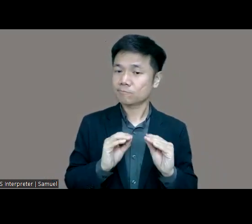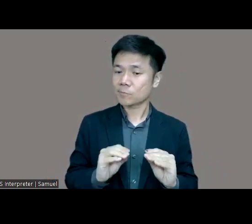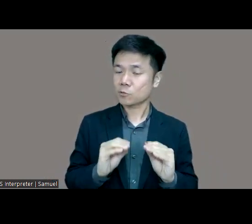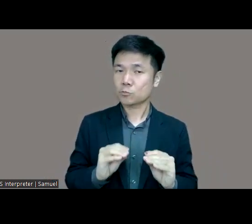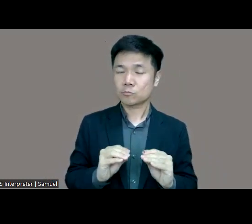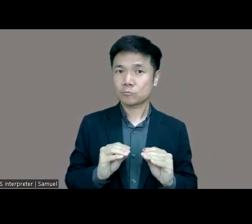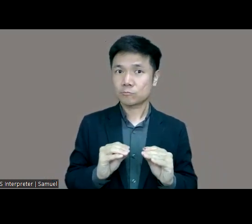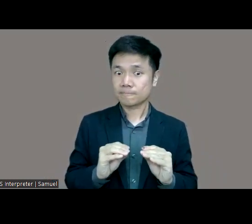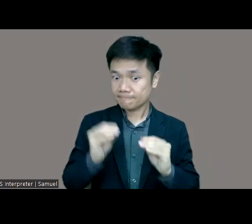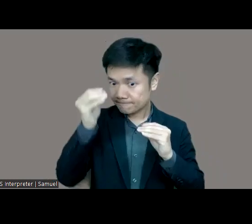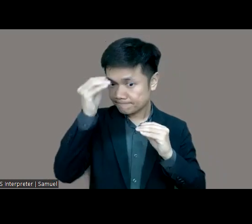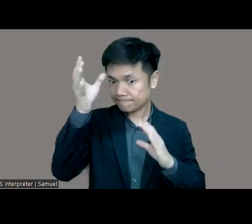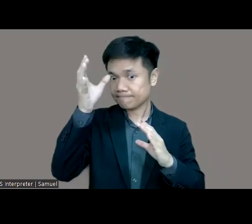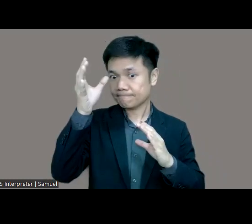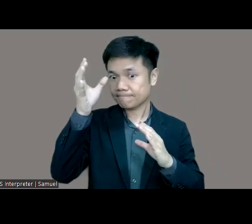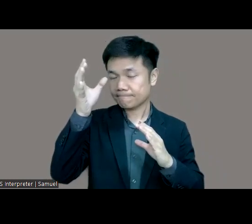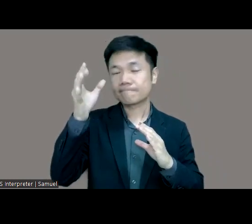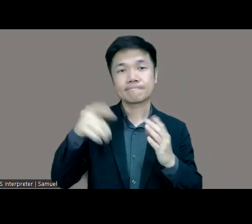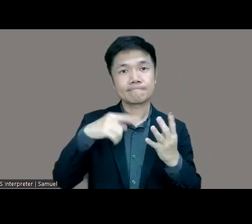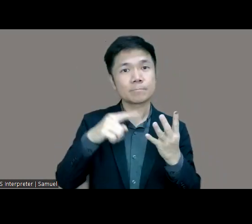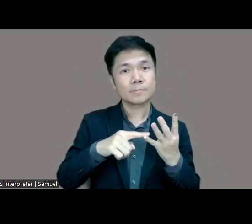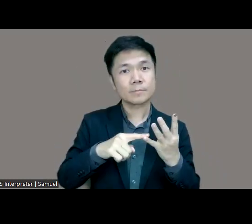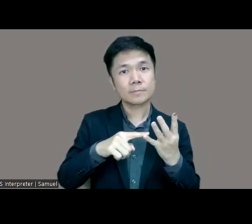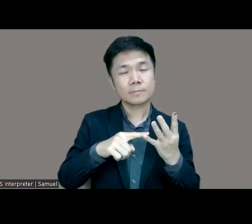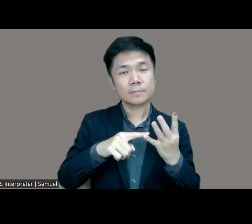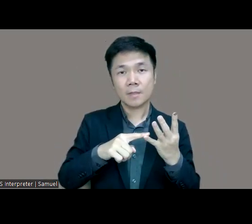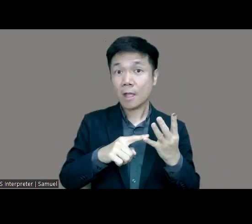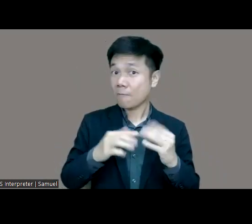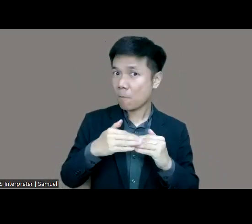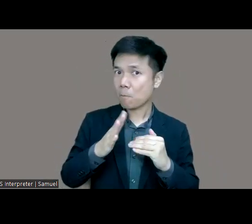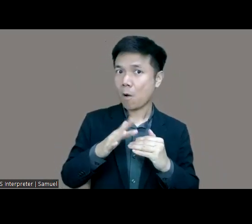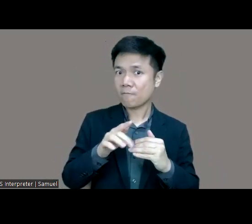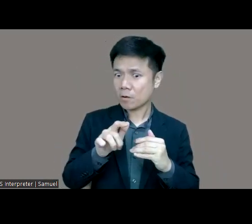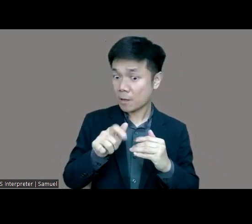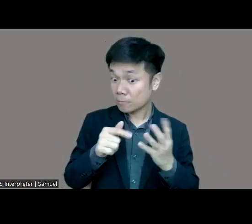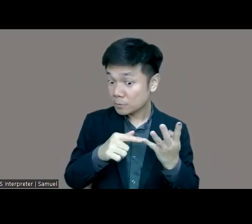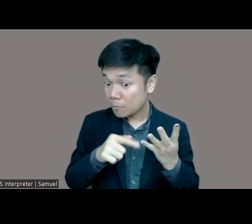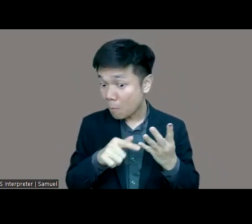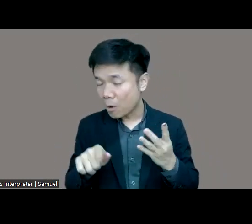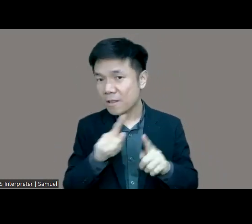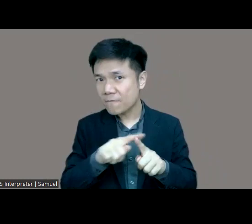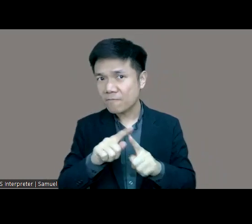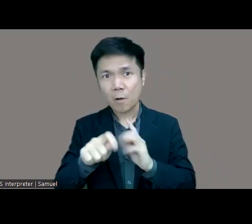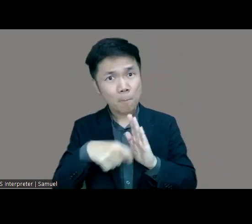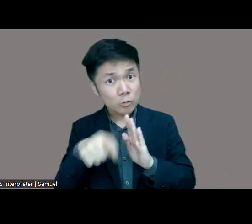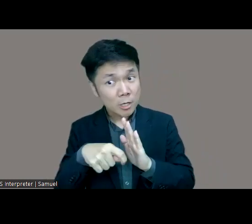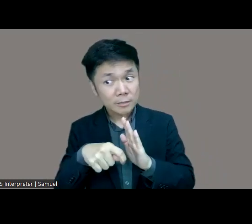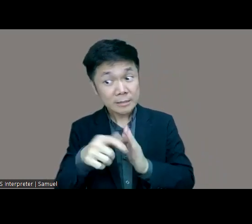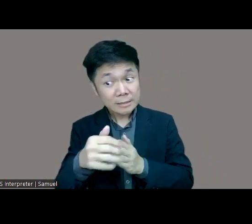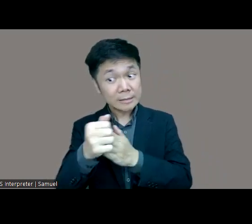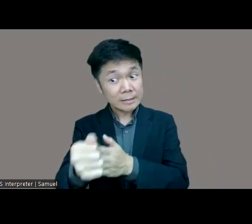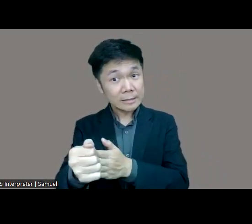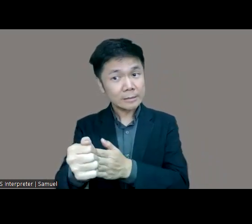Encore une fois, le renforcement de capacités pour les organismes, mais aussi donner aux OPH la chance